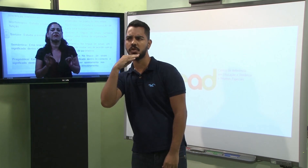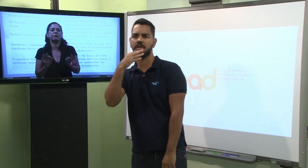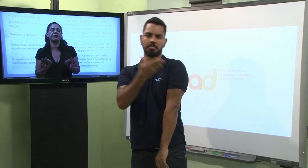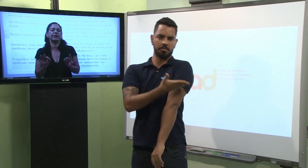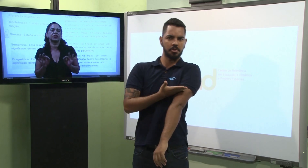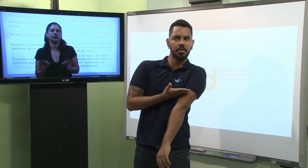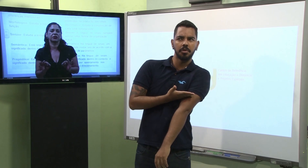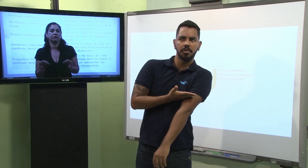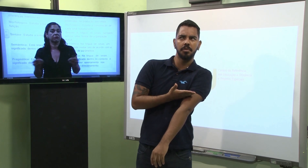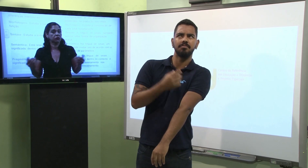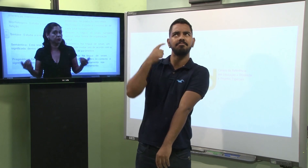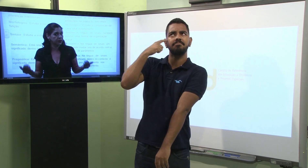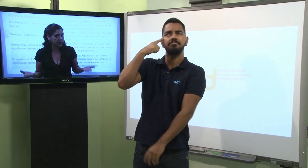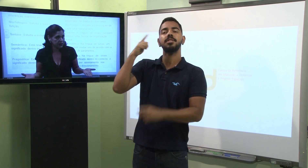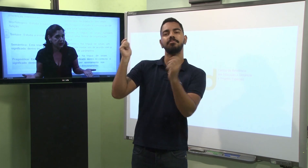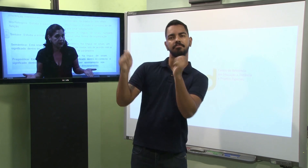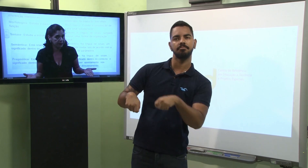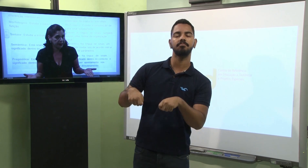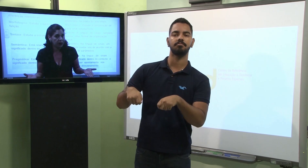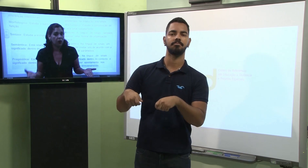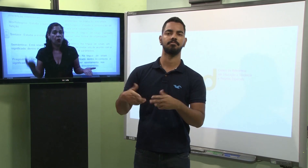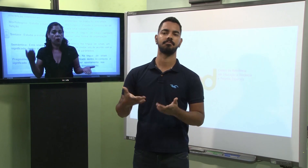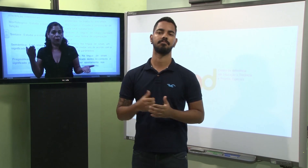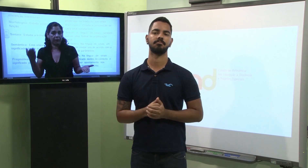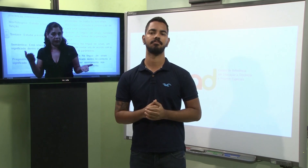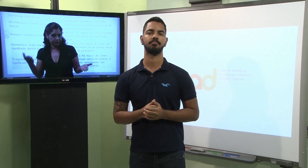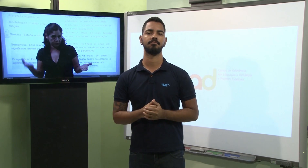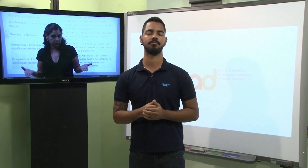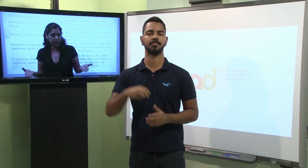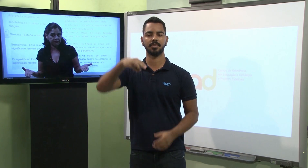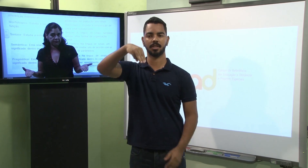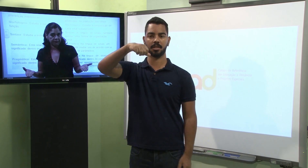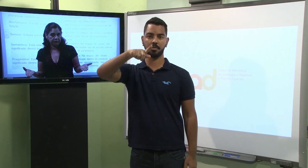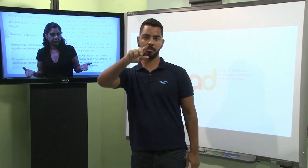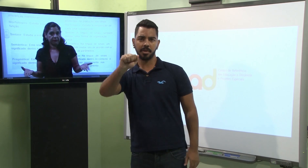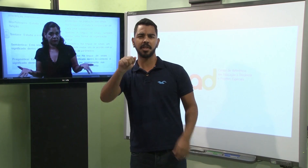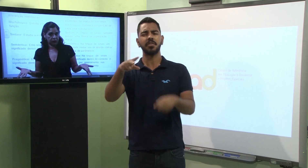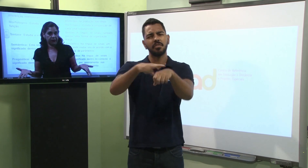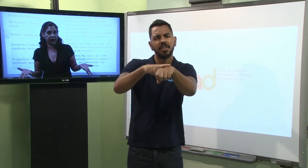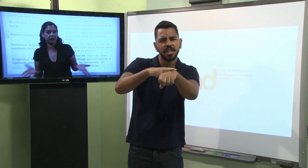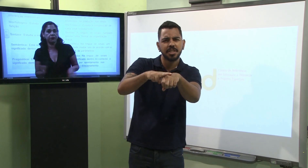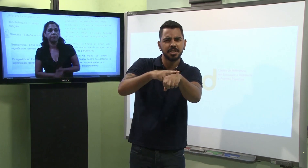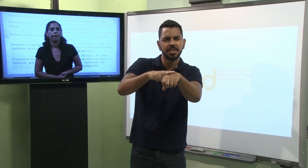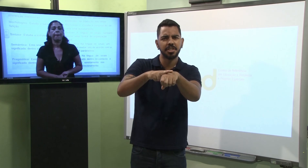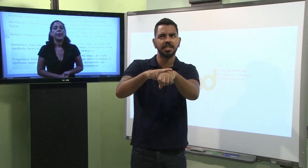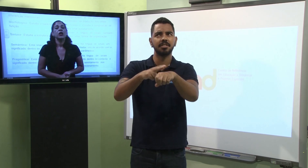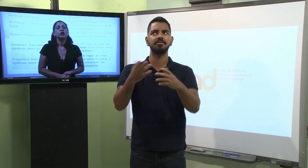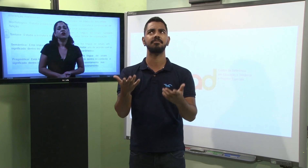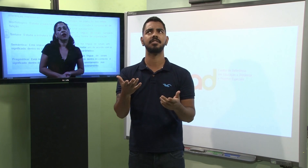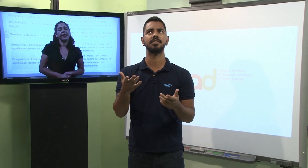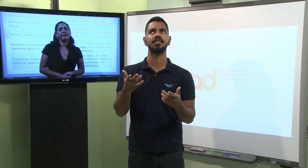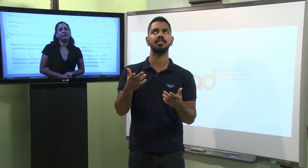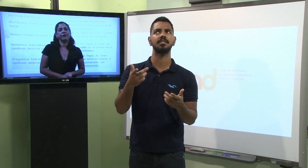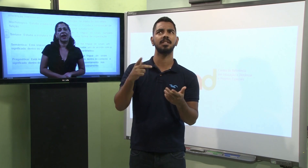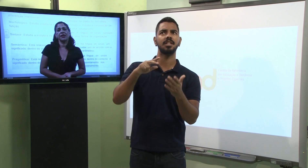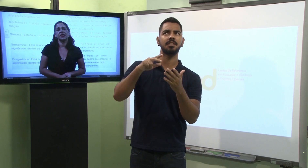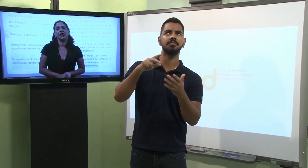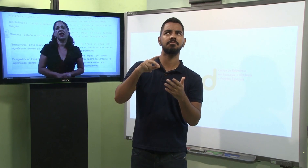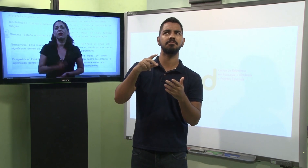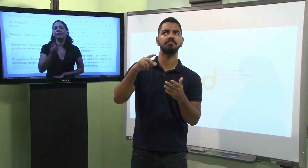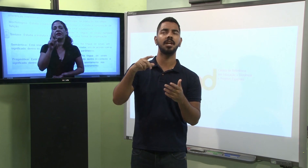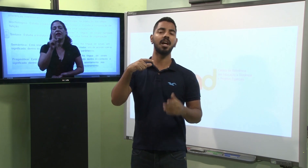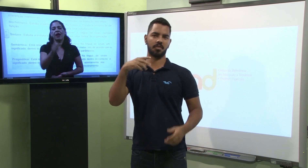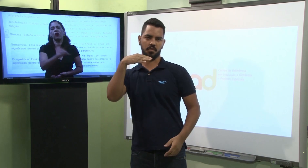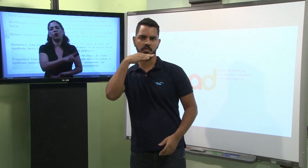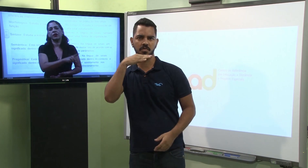manga estava bem verdinha. Não poderia ser também uma manga fruta? Não é mesmo? Só que essa